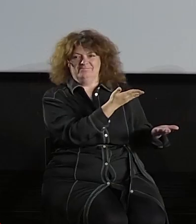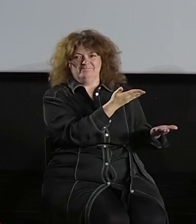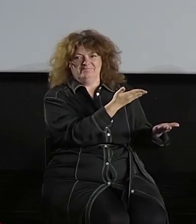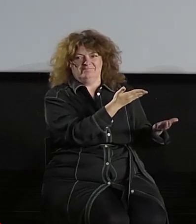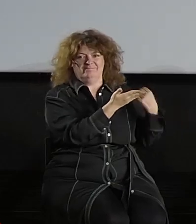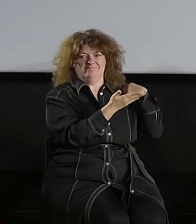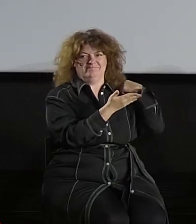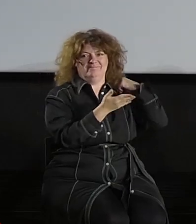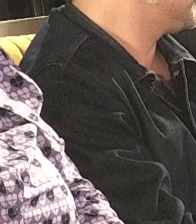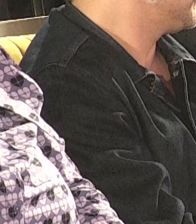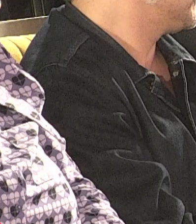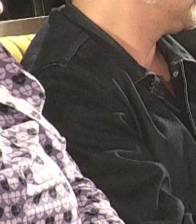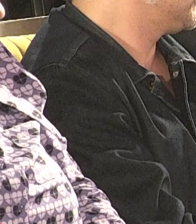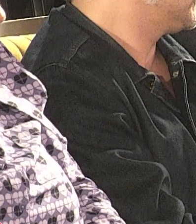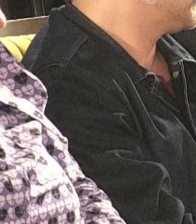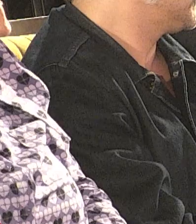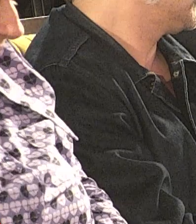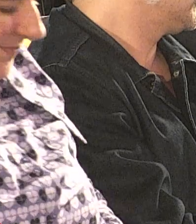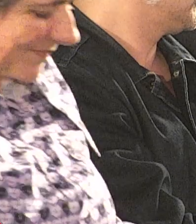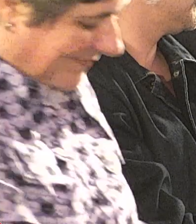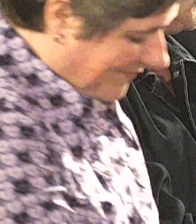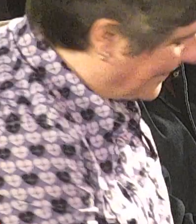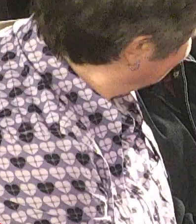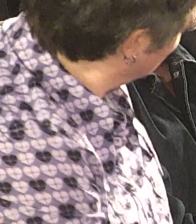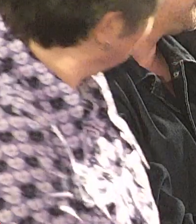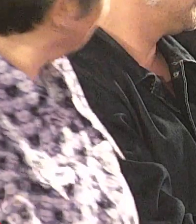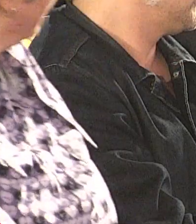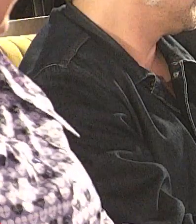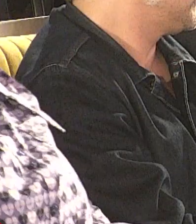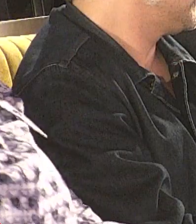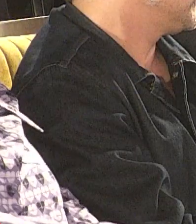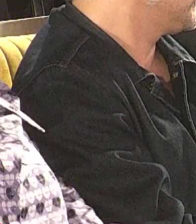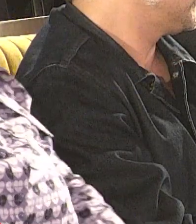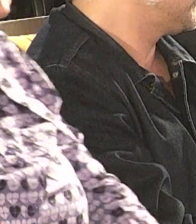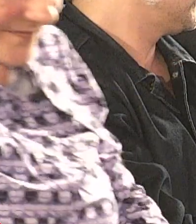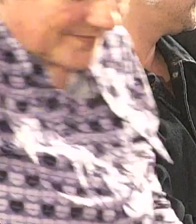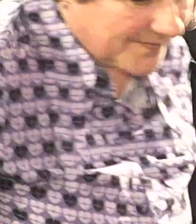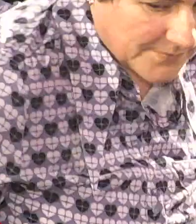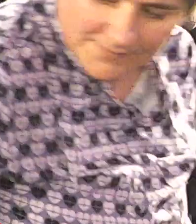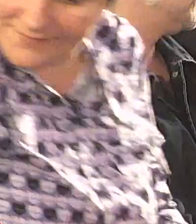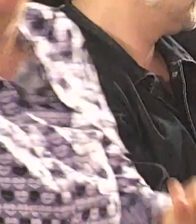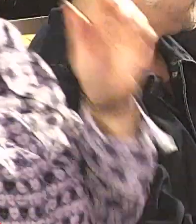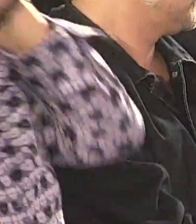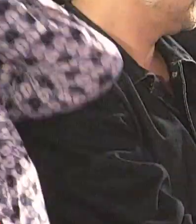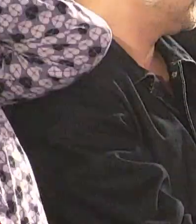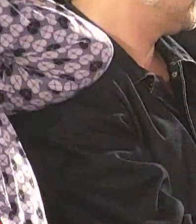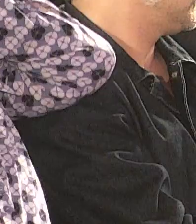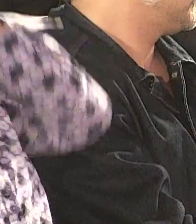ceder la palabra en este caso a Ángela y a y a chusa también Más que nada porque son la parte del equipo